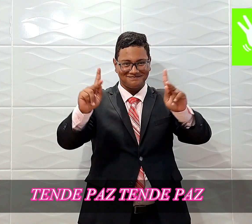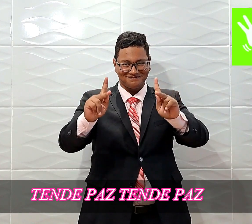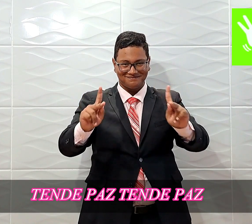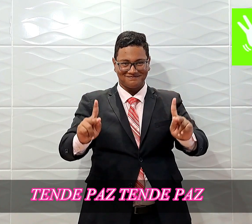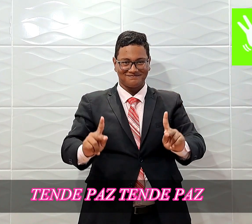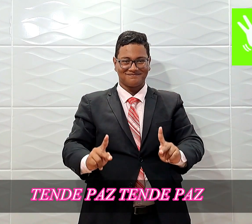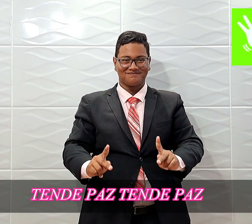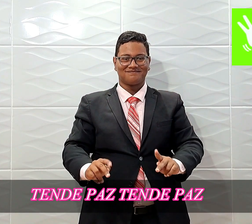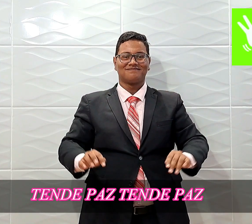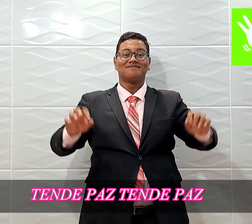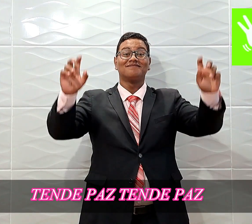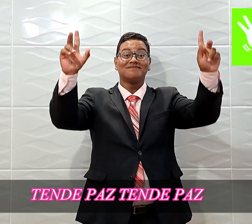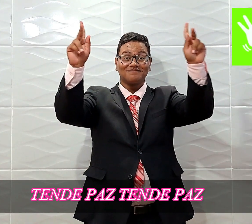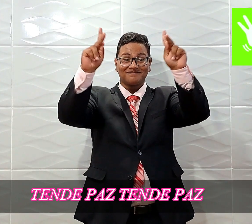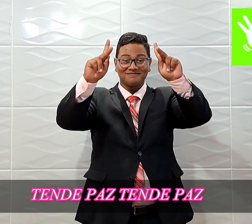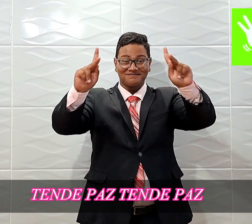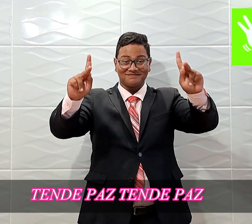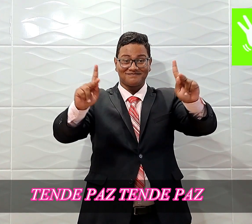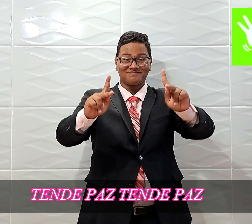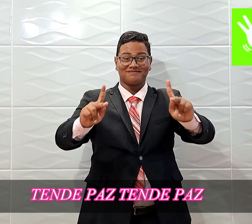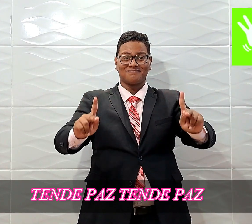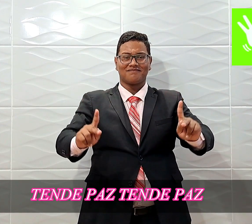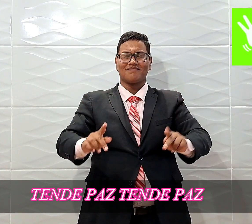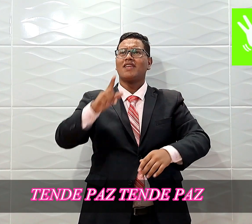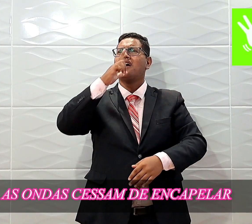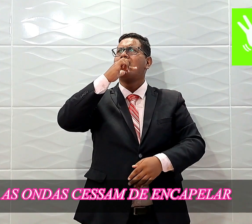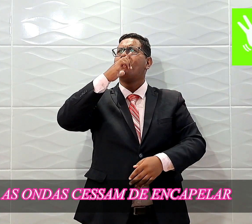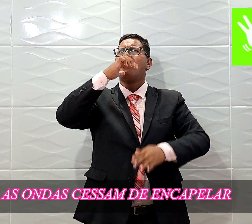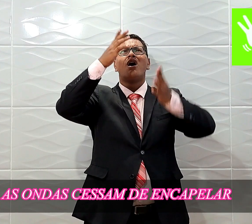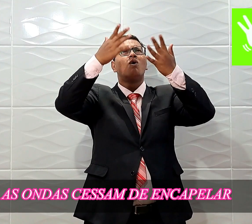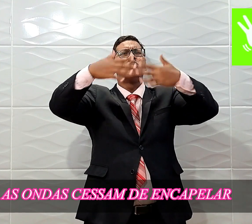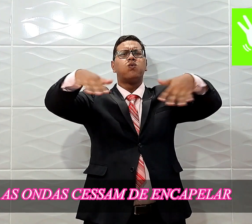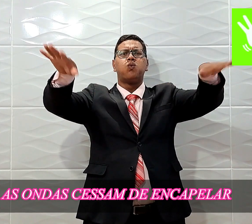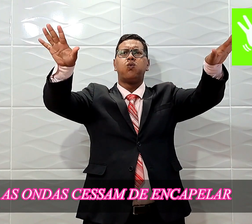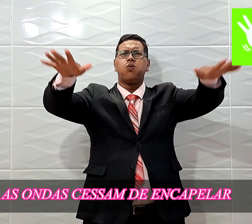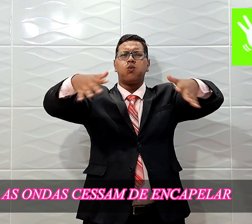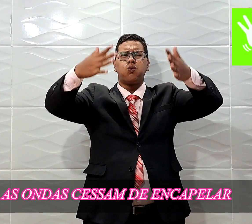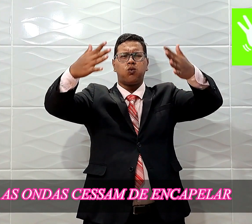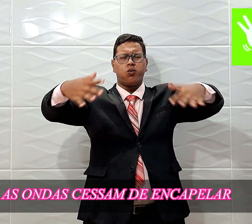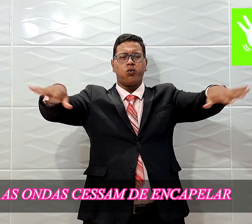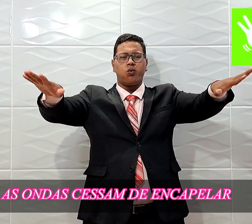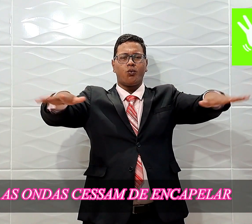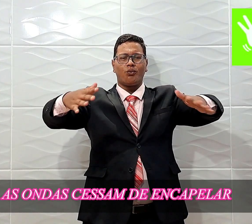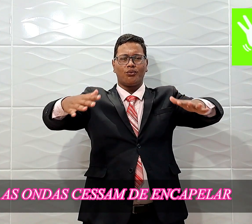paz, tente paz As ondas cessam de